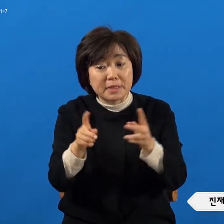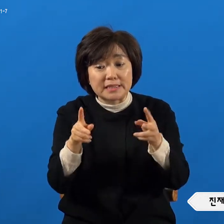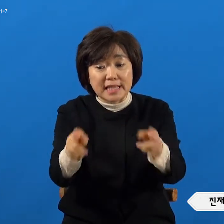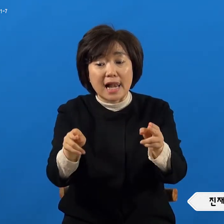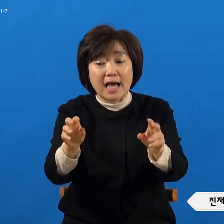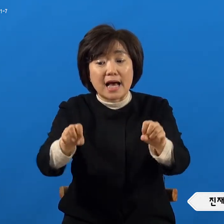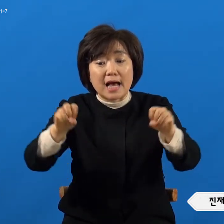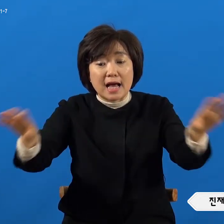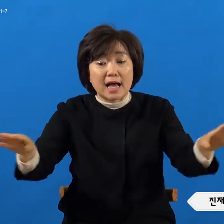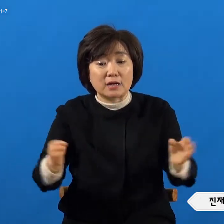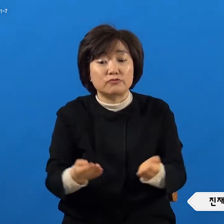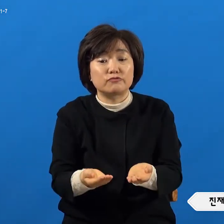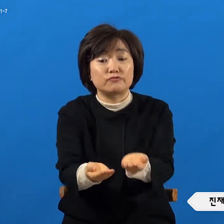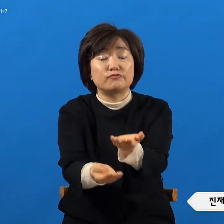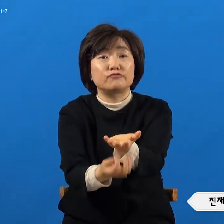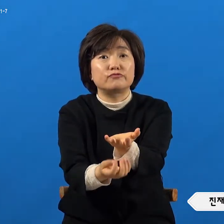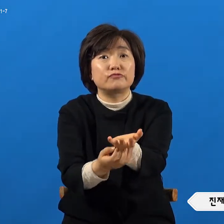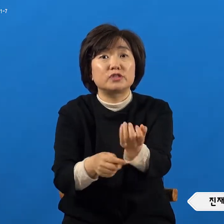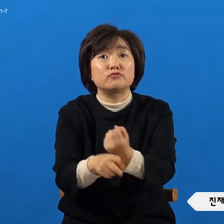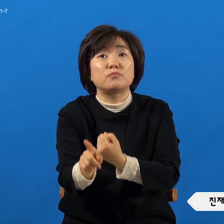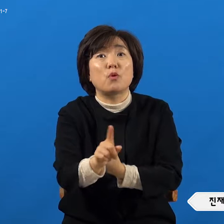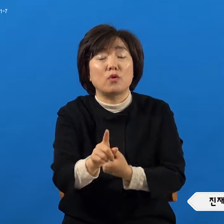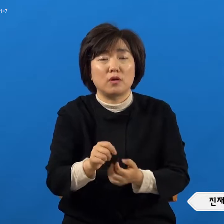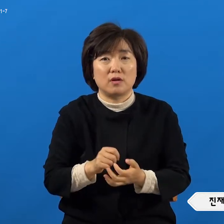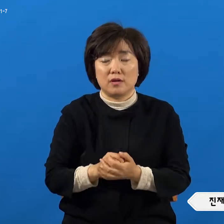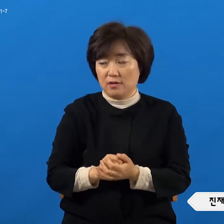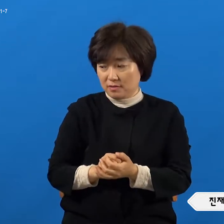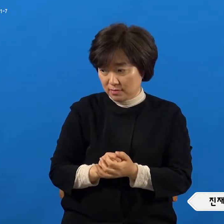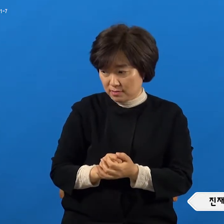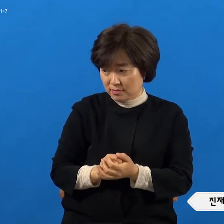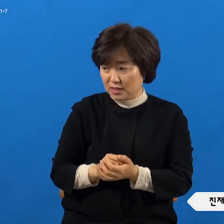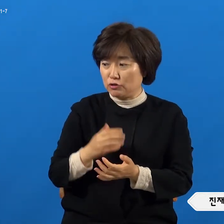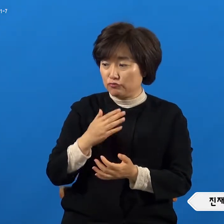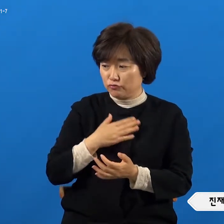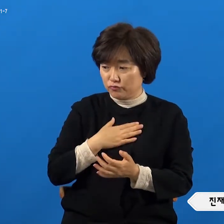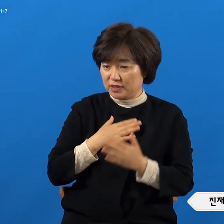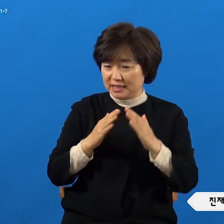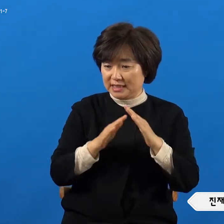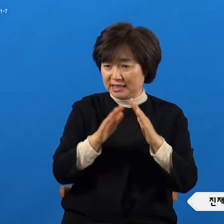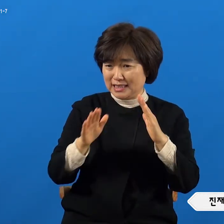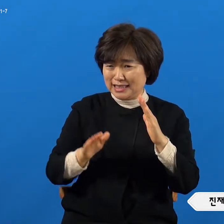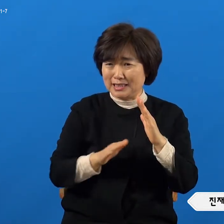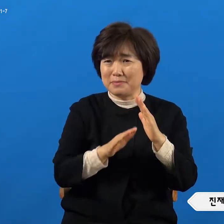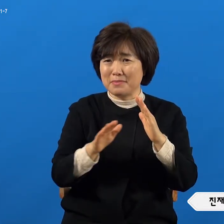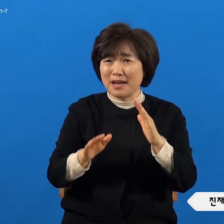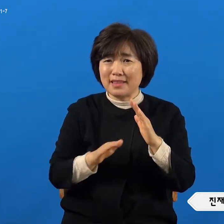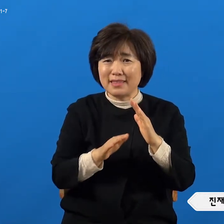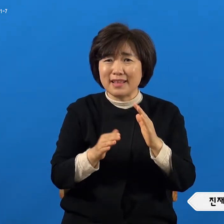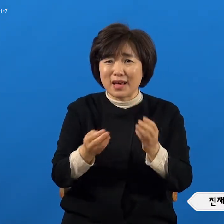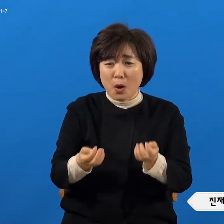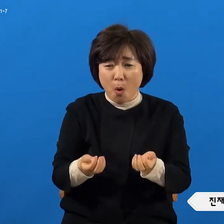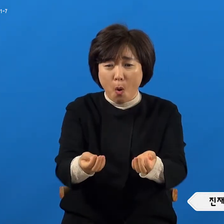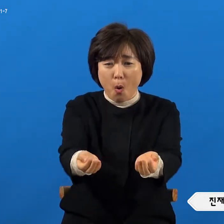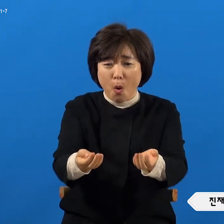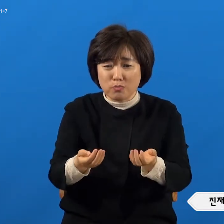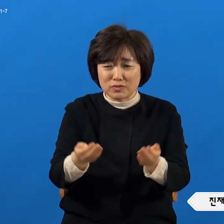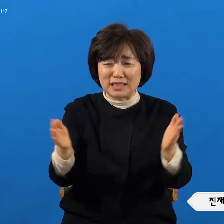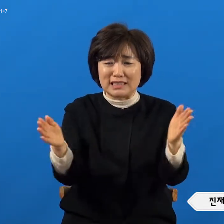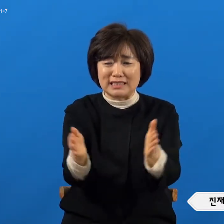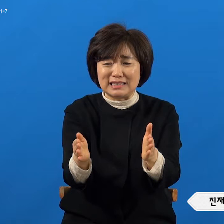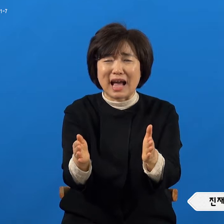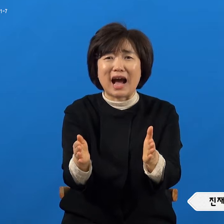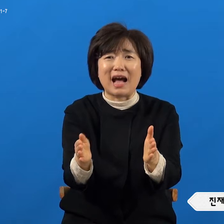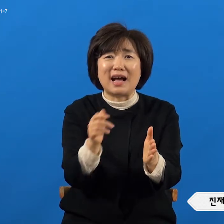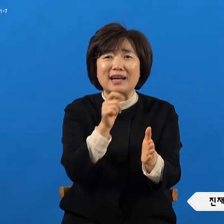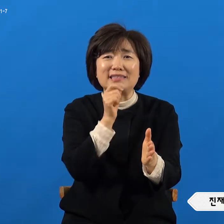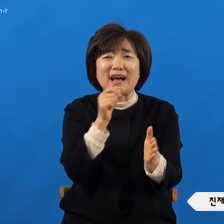자르냐고. 그랬더니 할머니가 그렇게 이야기합니다. 그건 우리 집에 있는 오븐이 너무 작았기 때문이라고